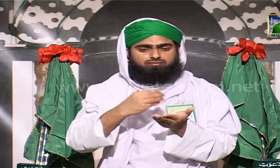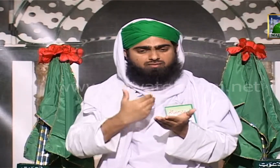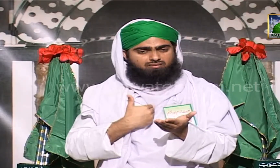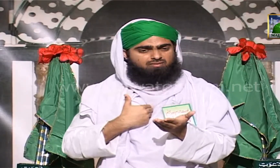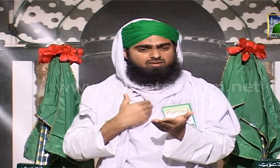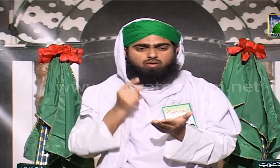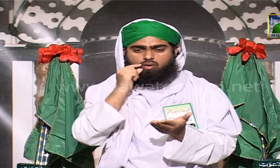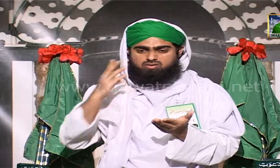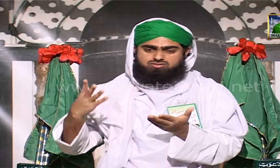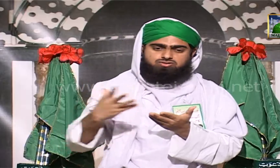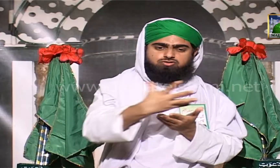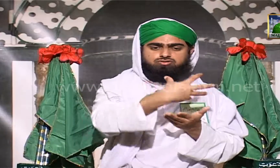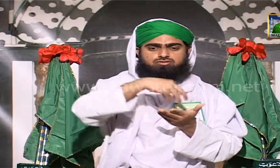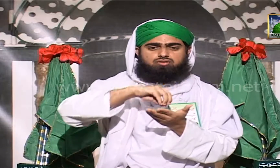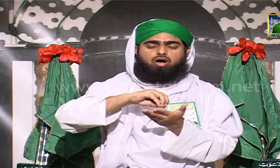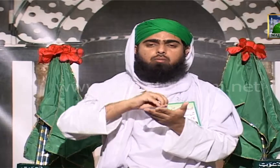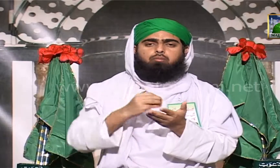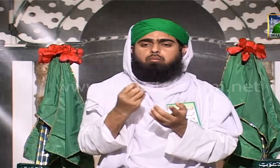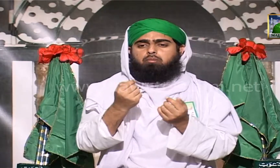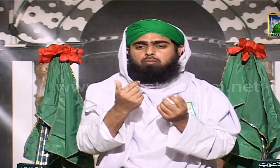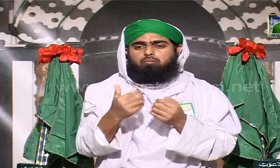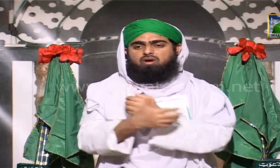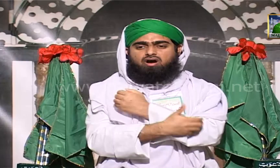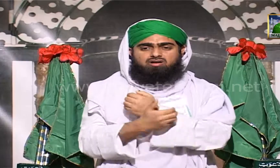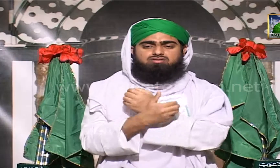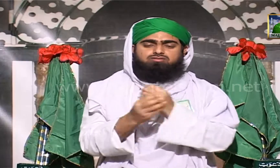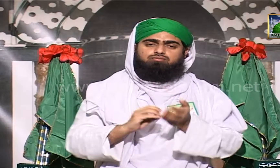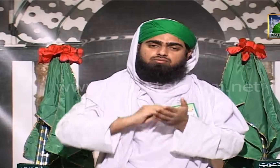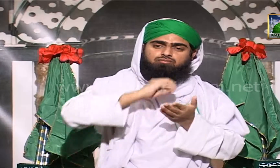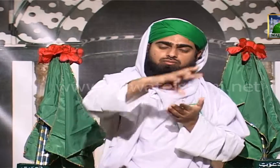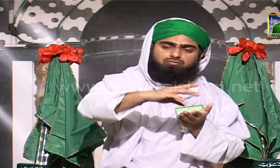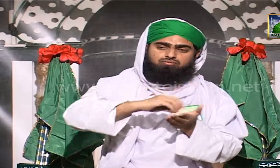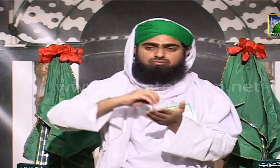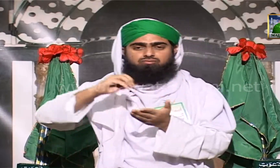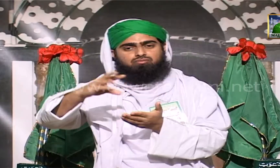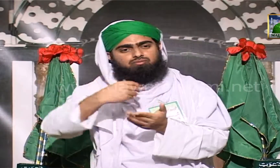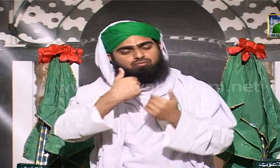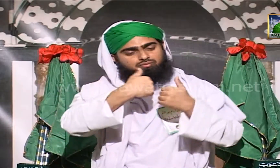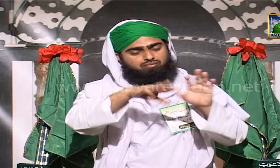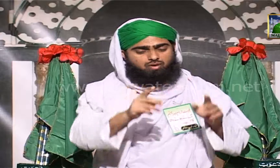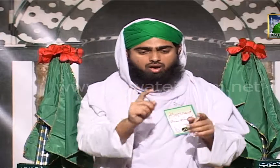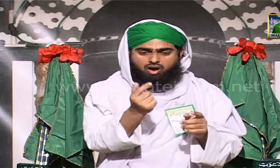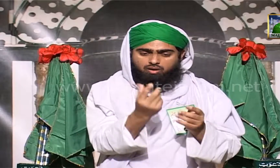اس ساری دولت کو بھوکوں کو کھلا دوں اور محتاجوں پر خیرات کر